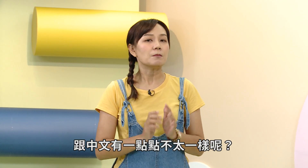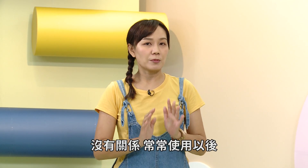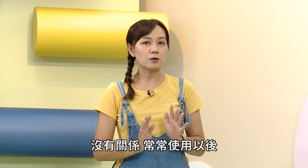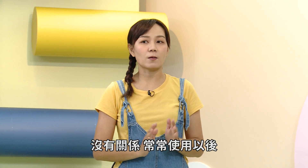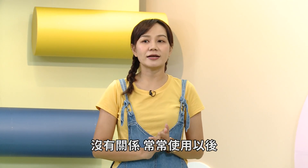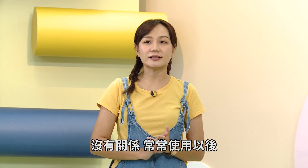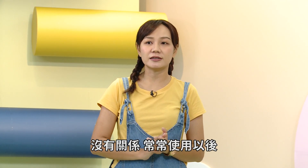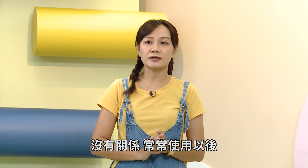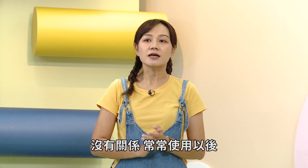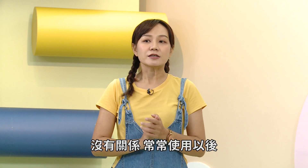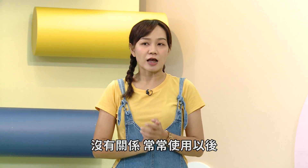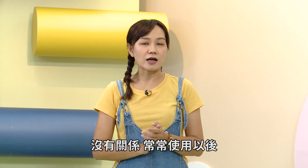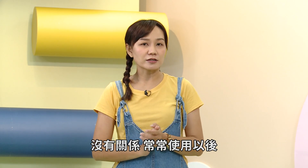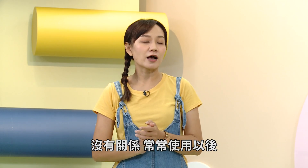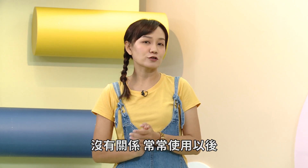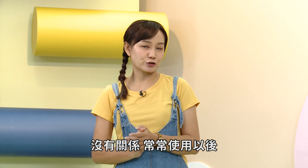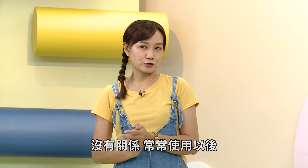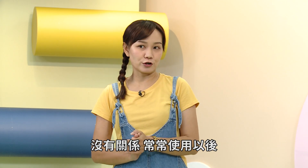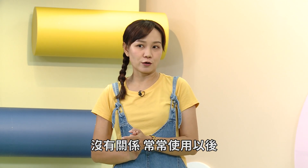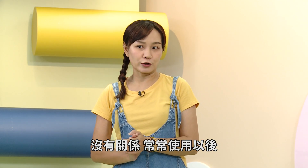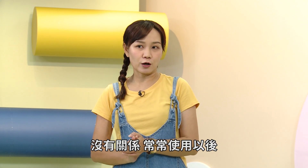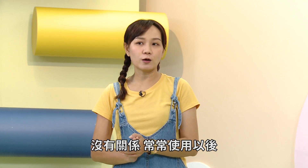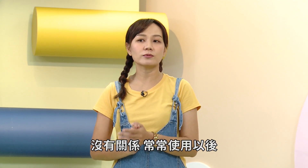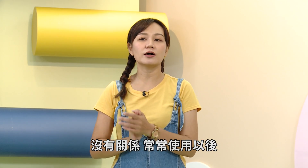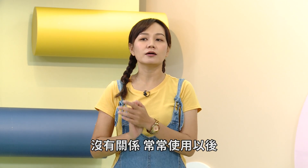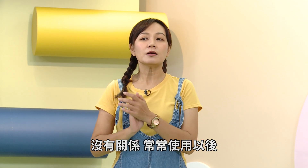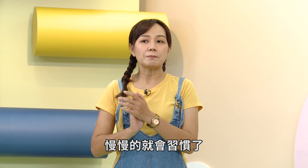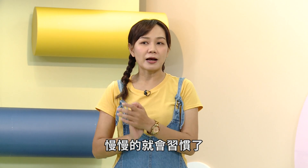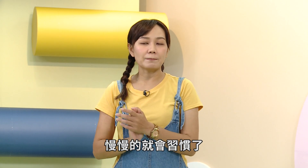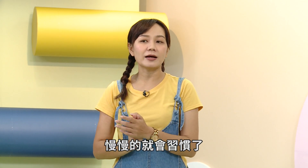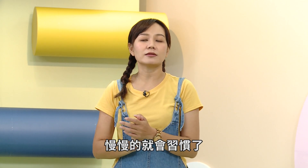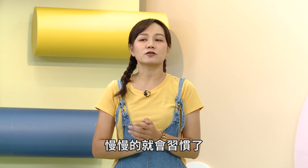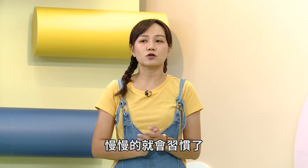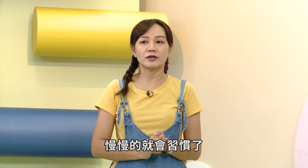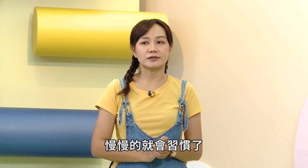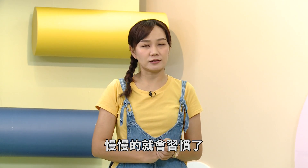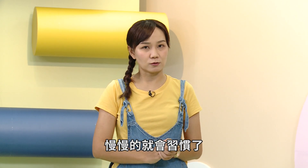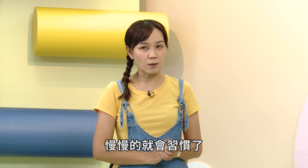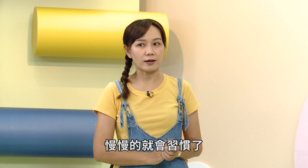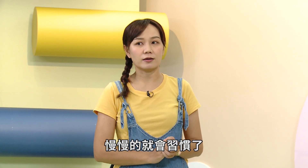没有关系，常常使用以后呢，慢慢的就会习惯了。